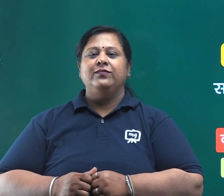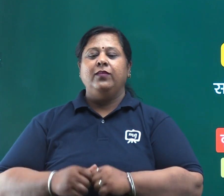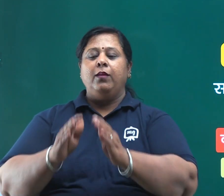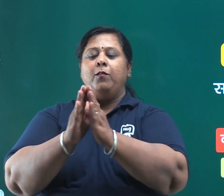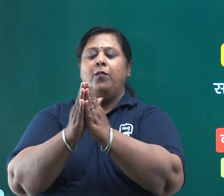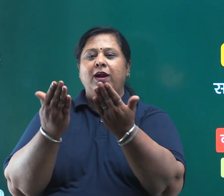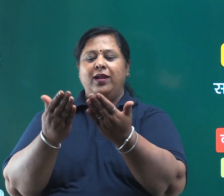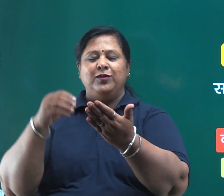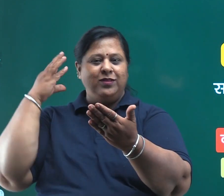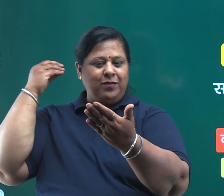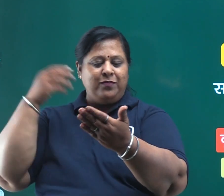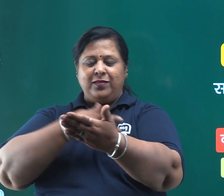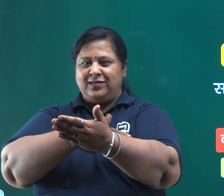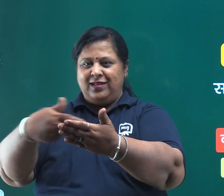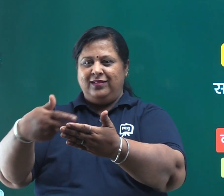पाठ्यपुस्तक वसंत